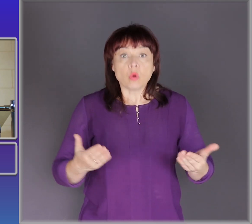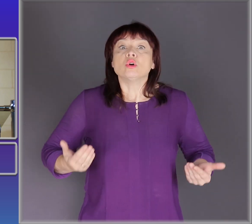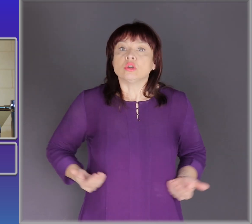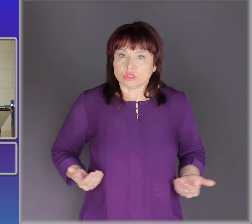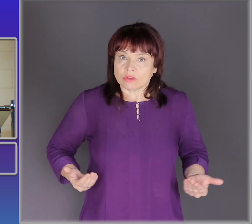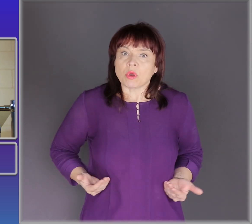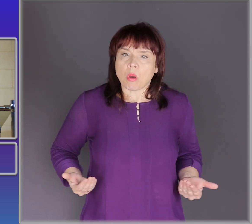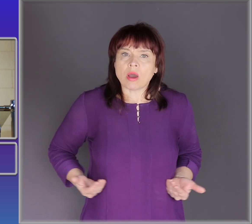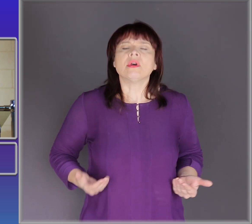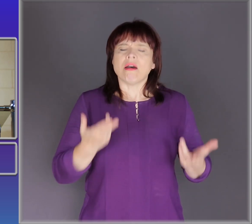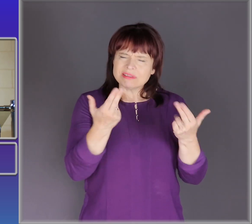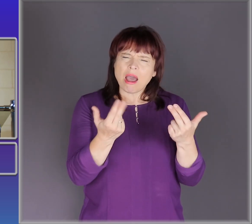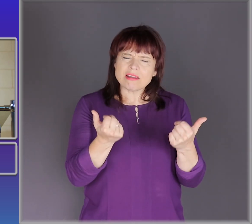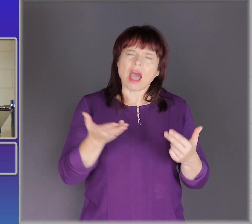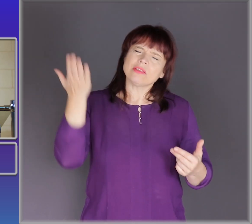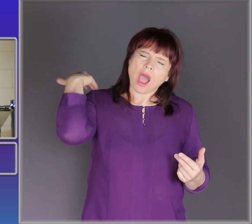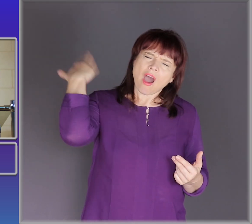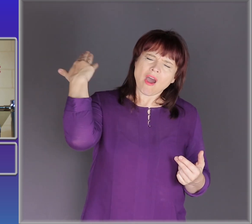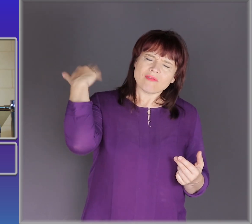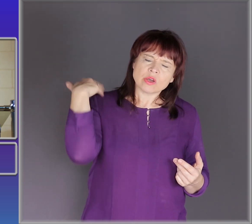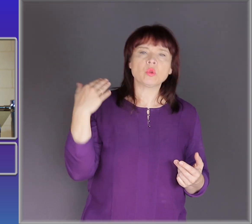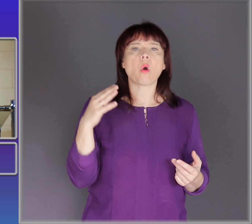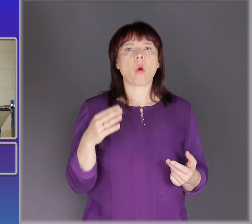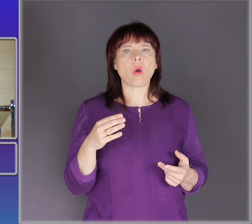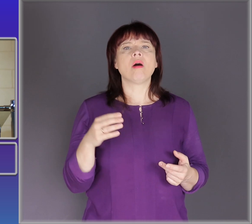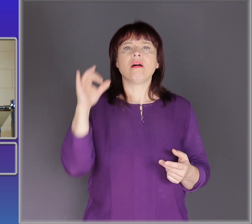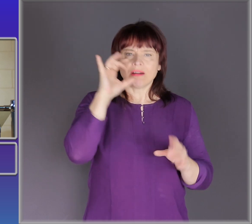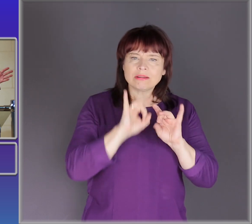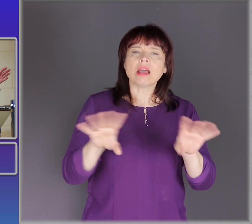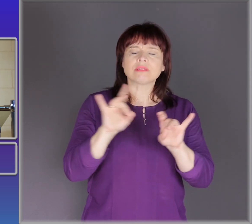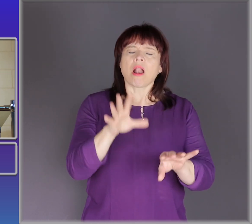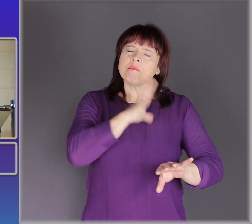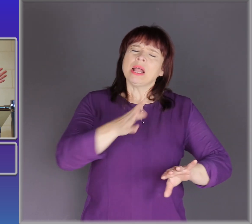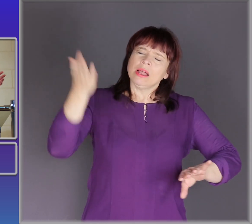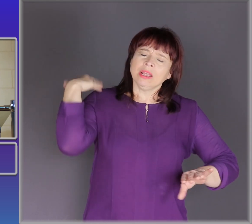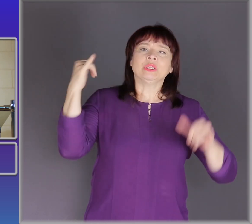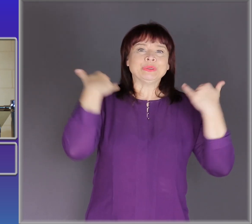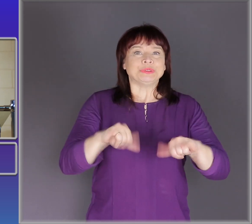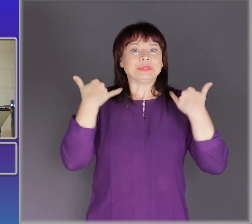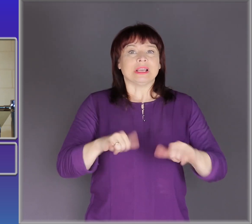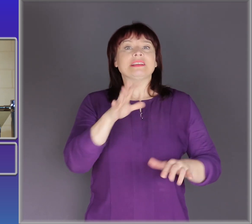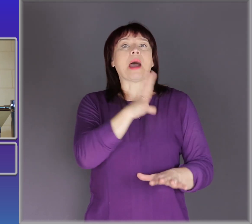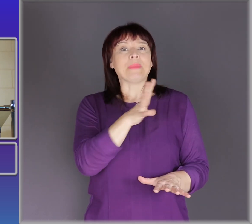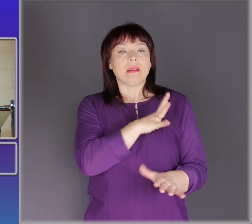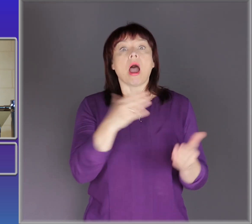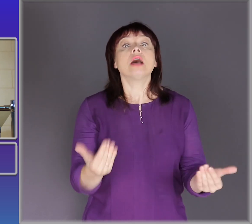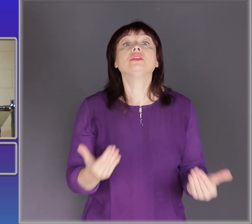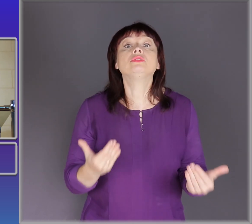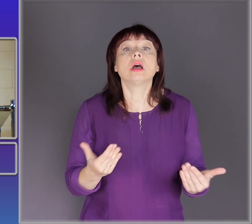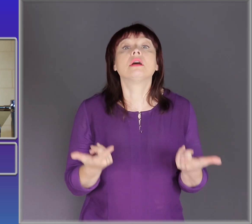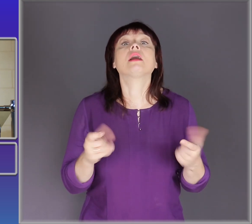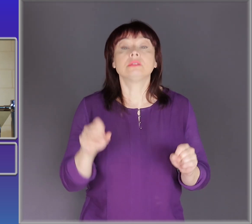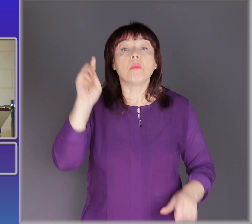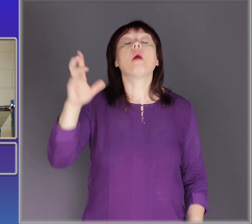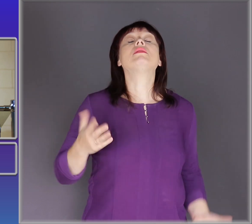он живет в период до родители рассказывали вот были дни вот было время вот классно был а сейчас